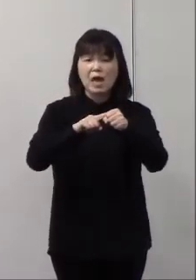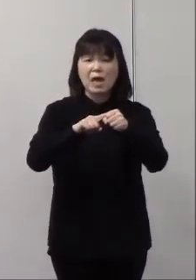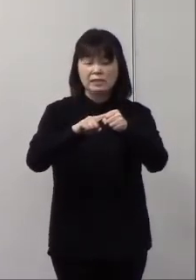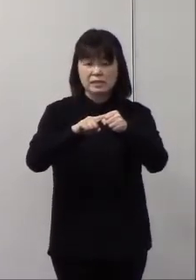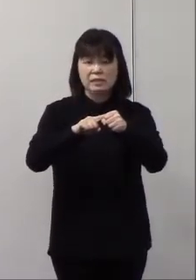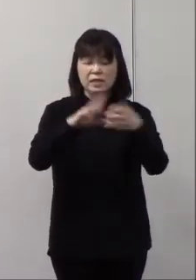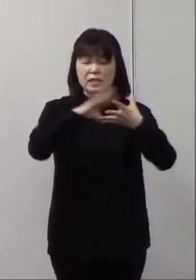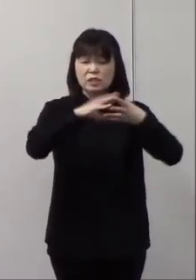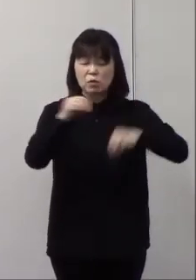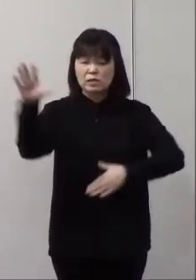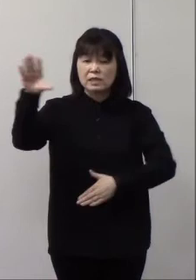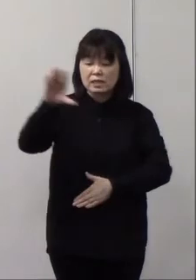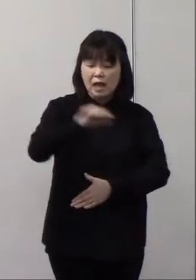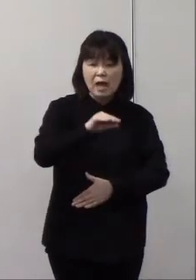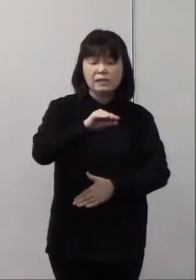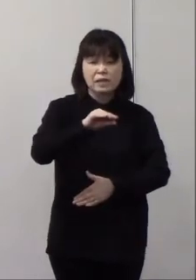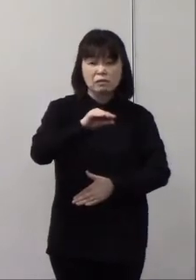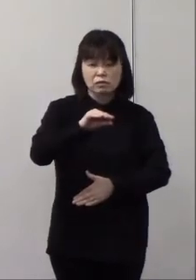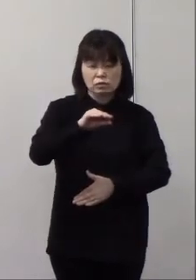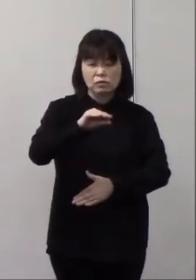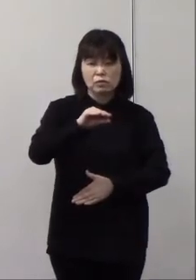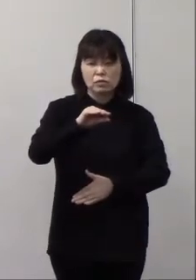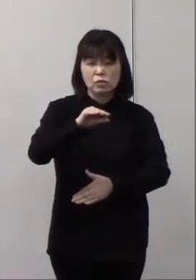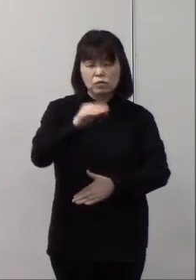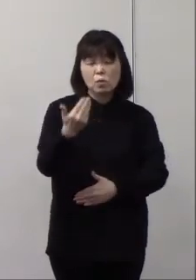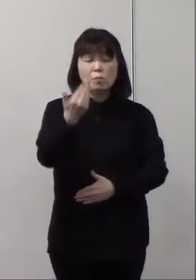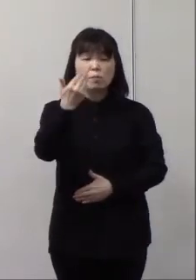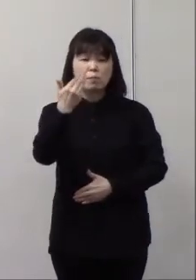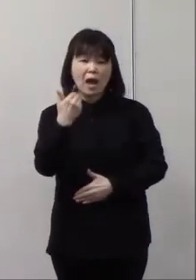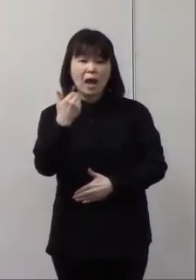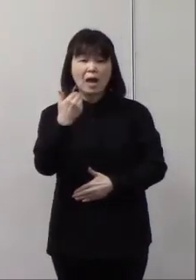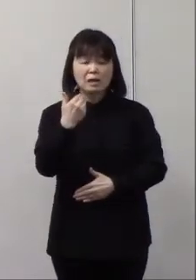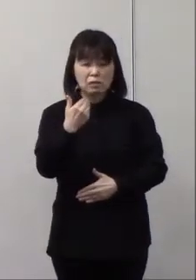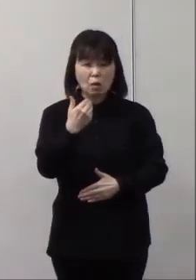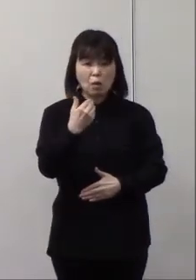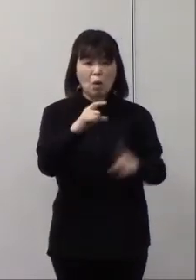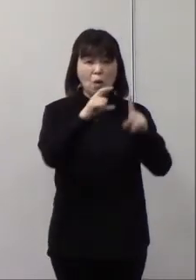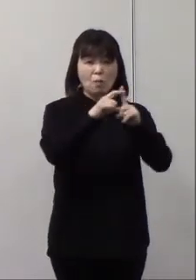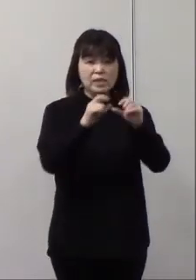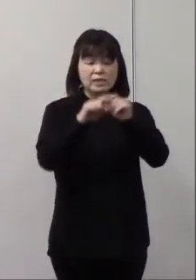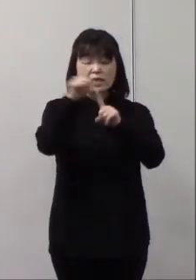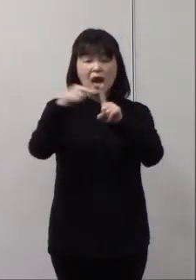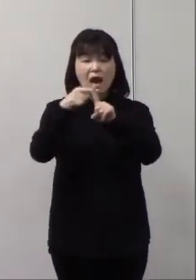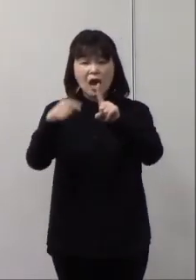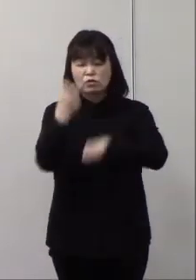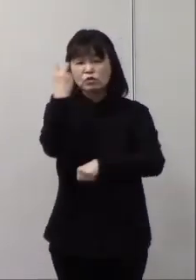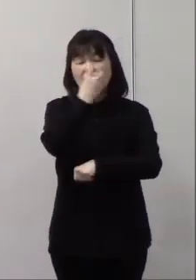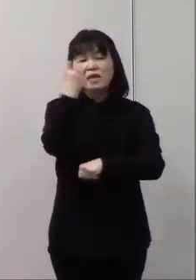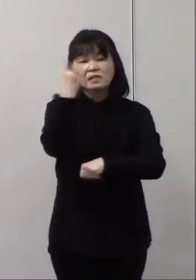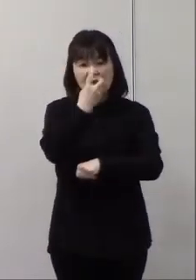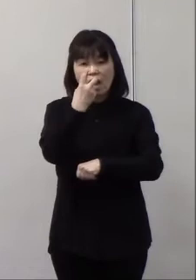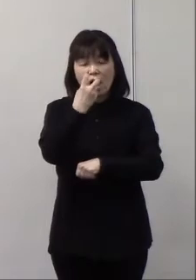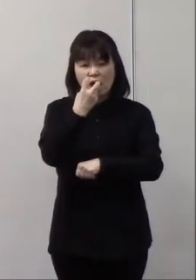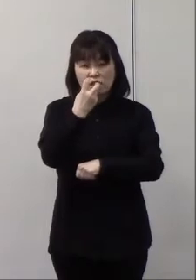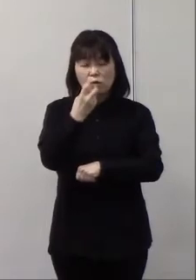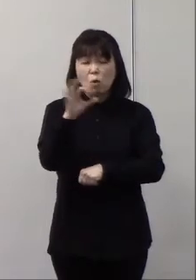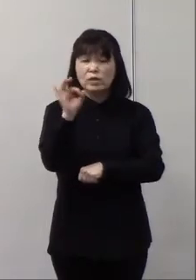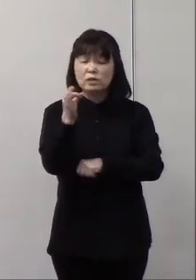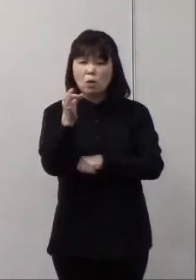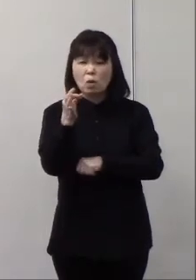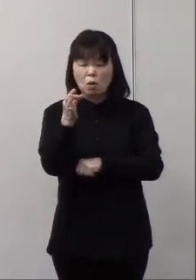お帰りになる時の PCR 検査の費用の一部を助成するというものでございまして